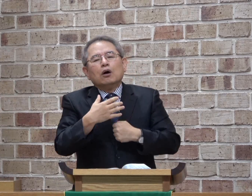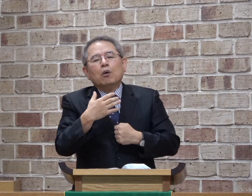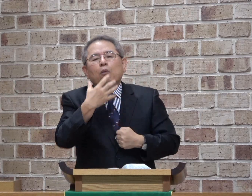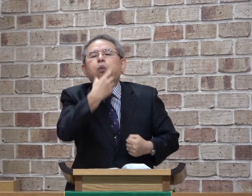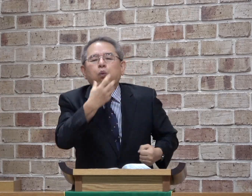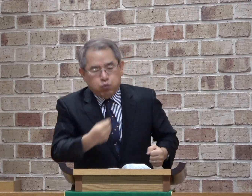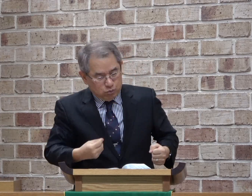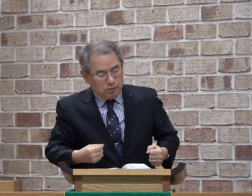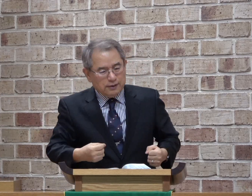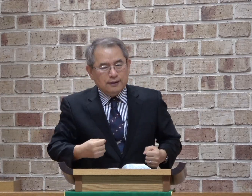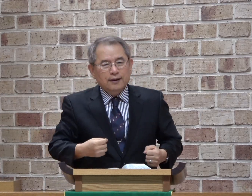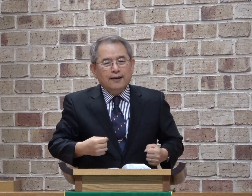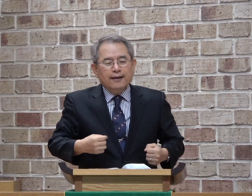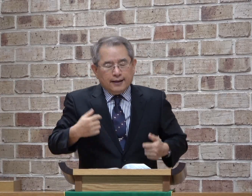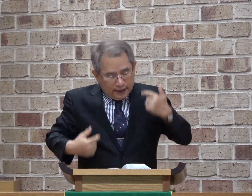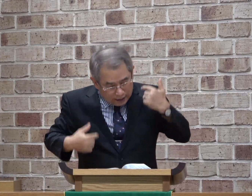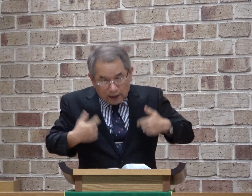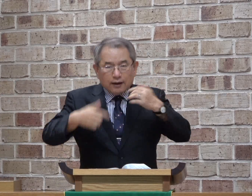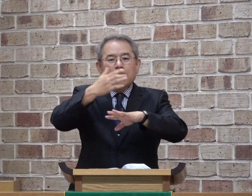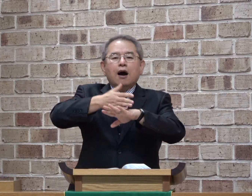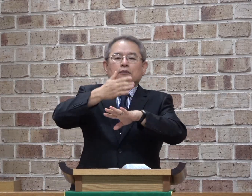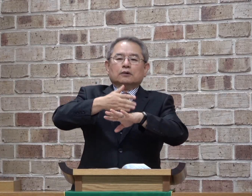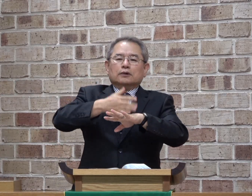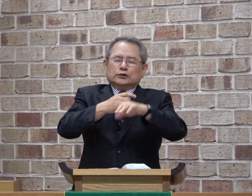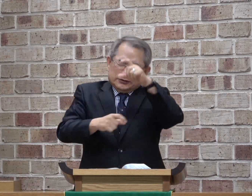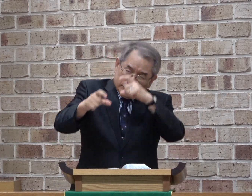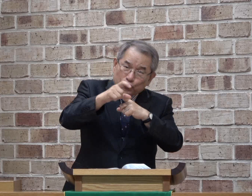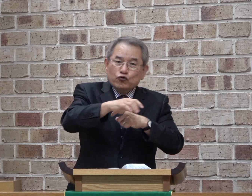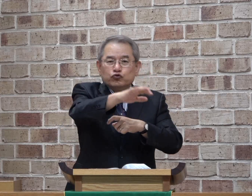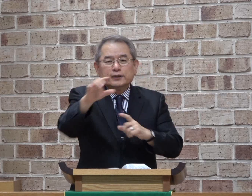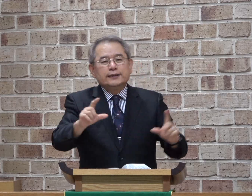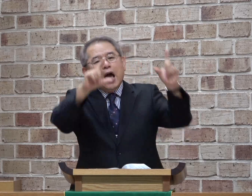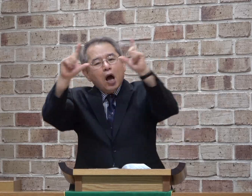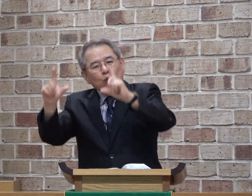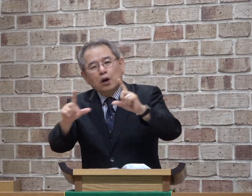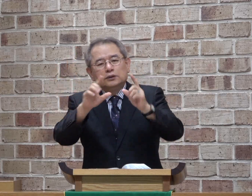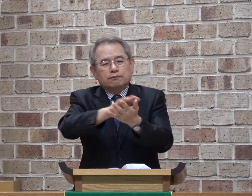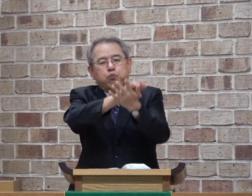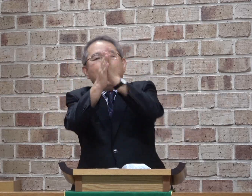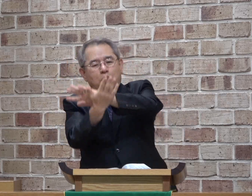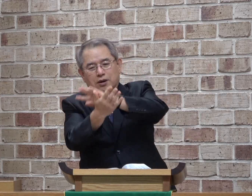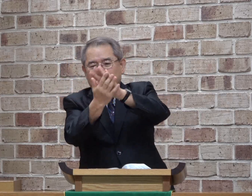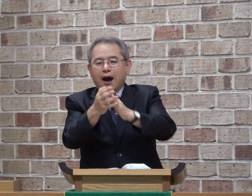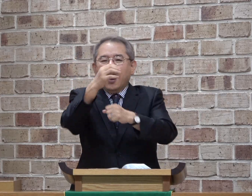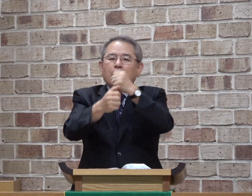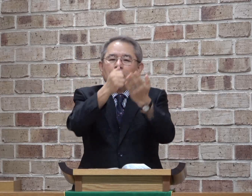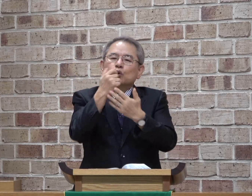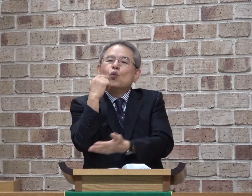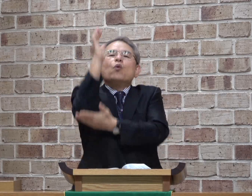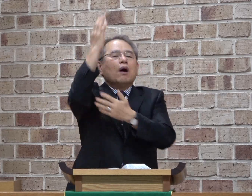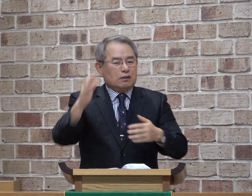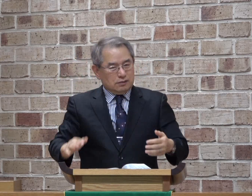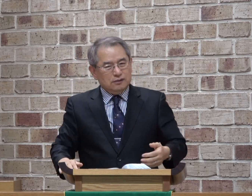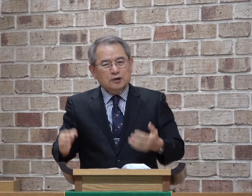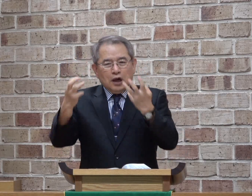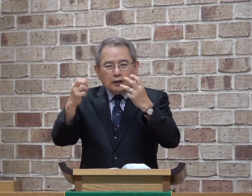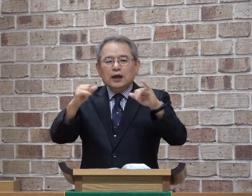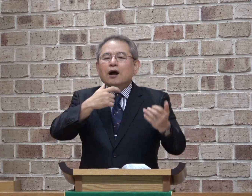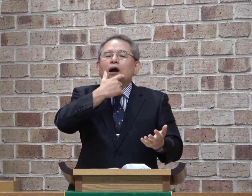그렇다면 그 예수님의 이름 하나로 그 모든 것을 우리는 해결받고 감사와 더 나아가서 우리의 삶이